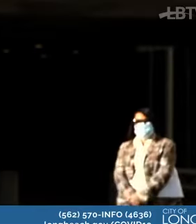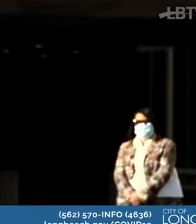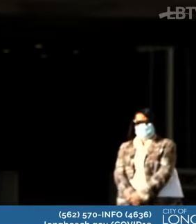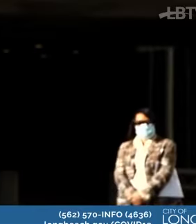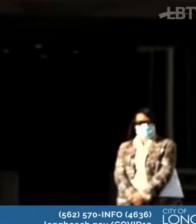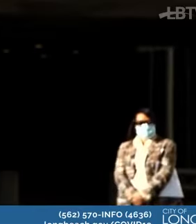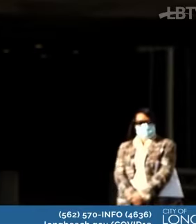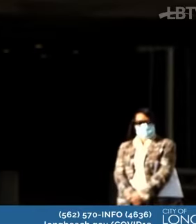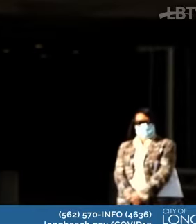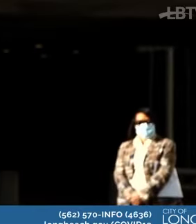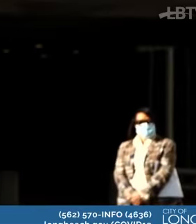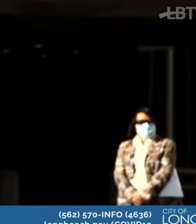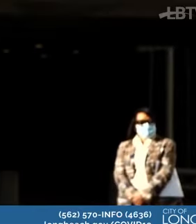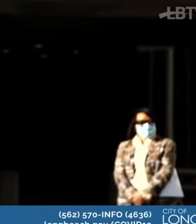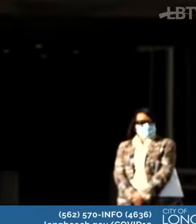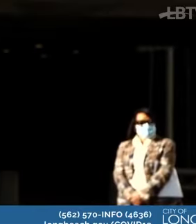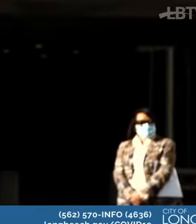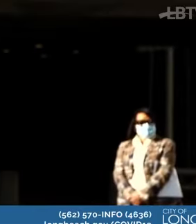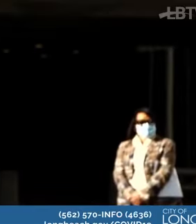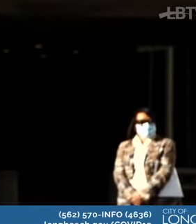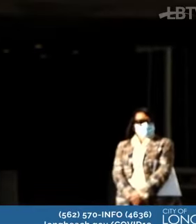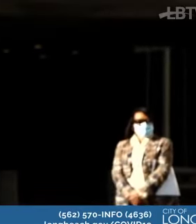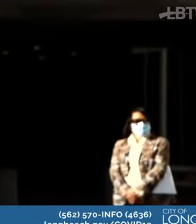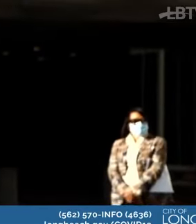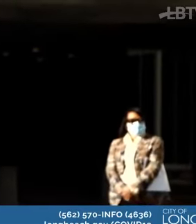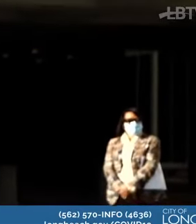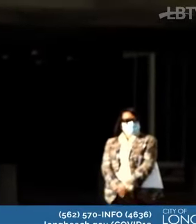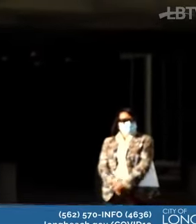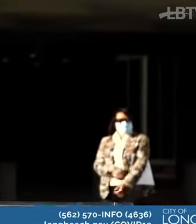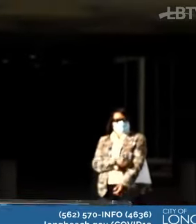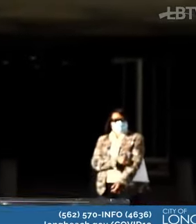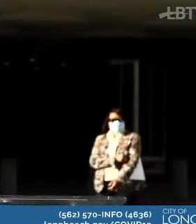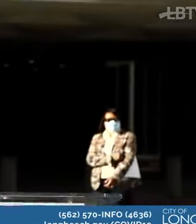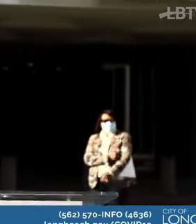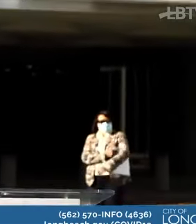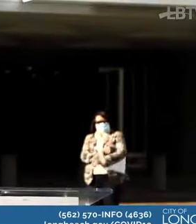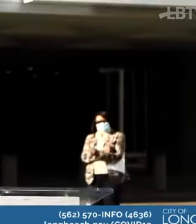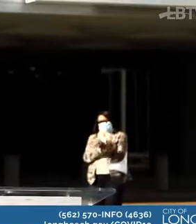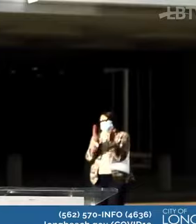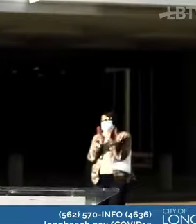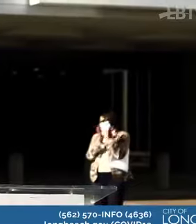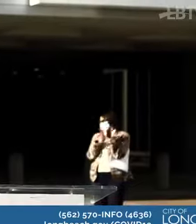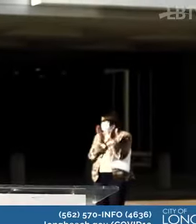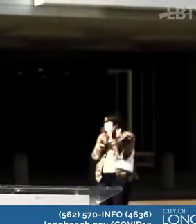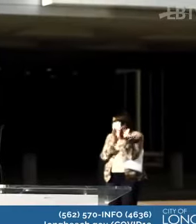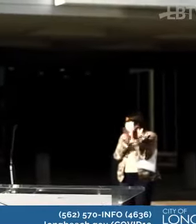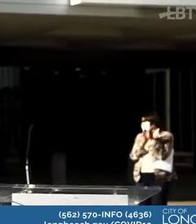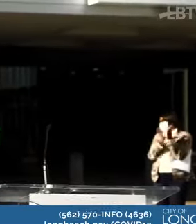All right, thank you so much, everyone, for being here. And let's give one last round of applause for our healthcare workers.